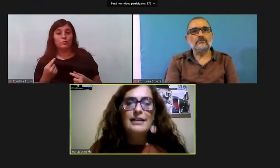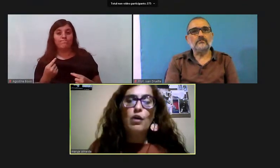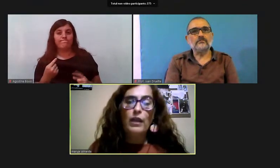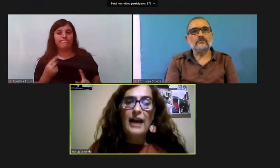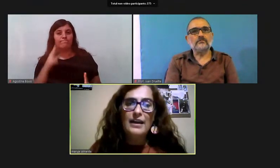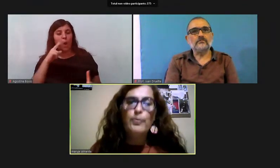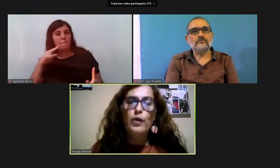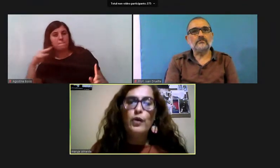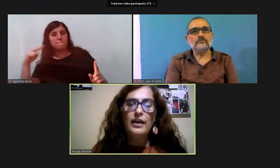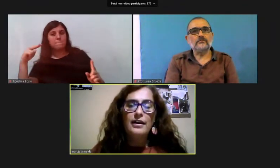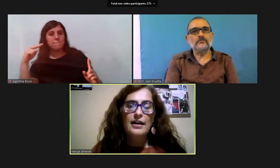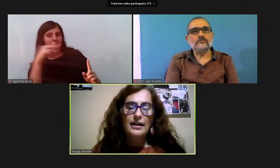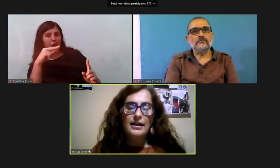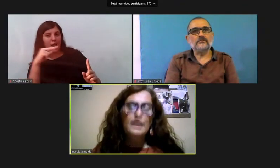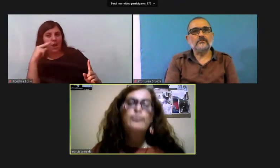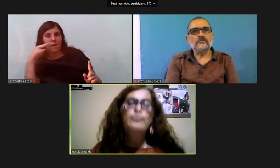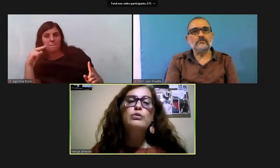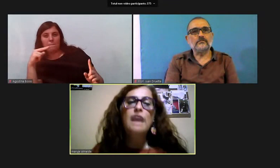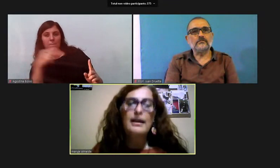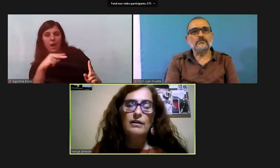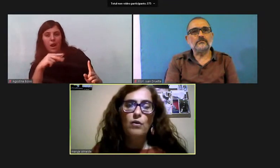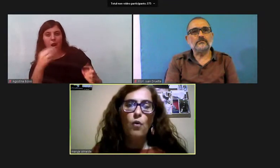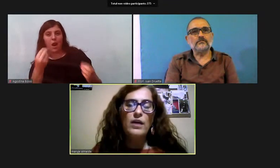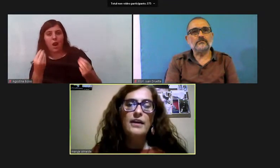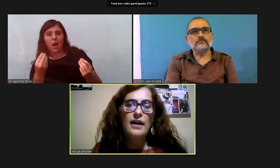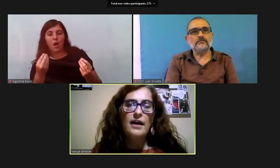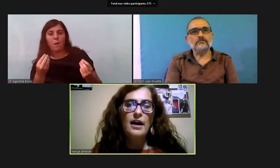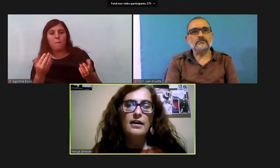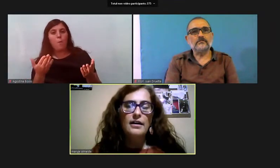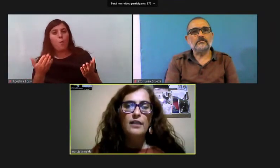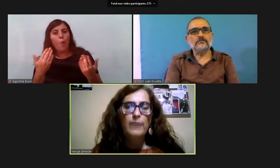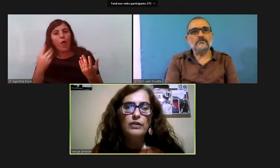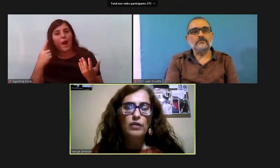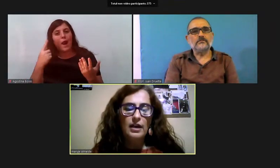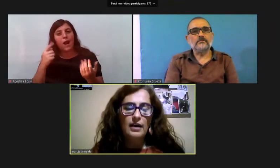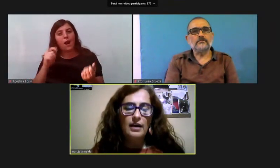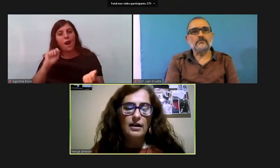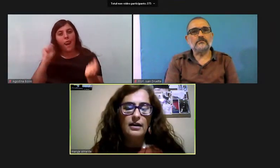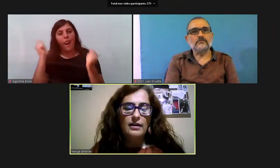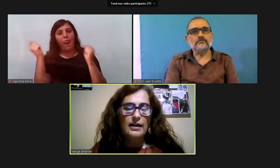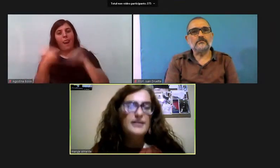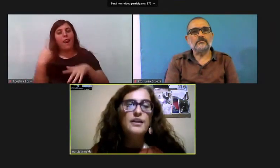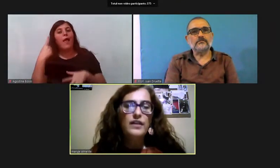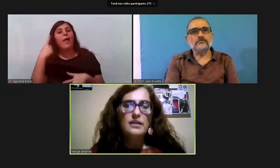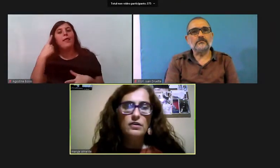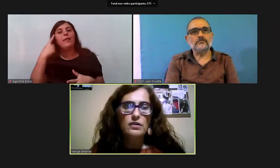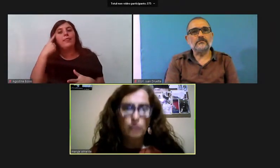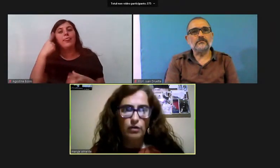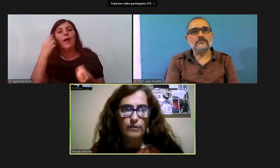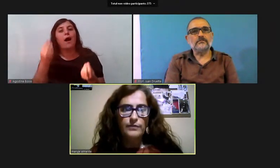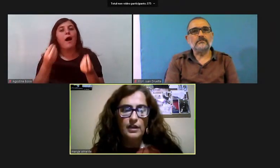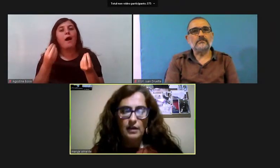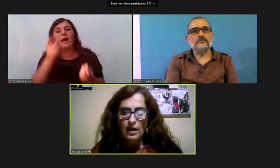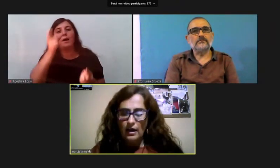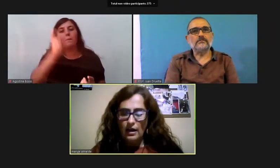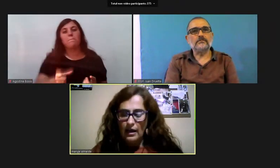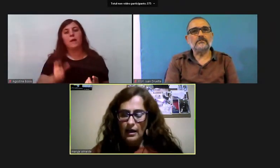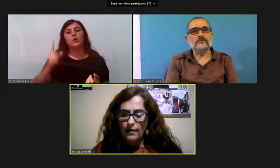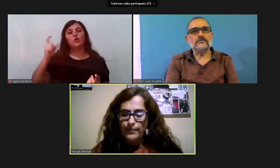frentes en los cuales hay que poder disputar una idea respecto de qué significa ser sordo,